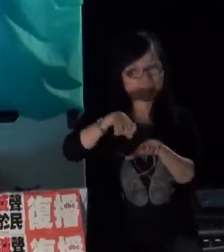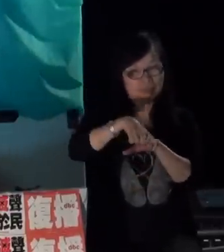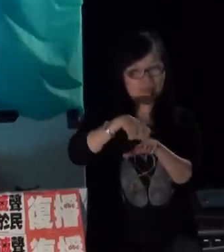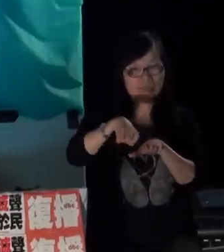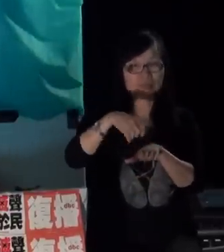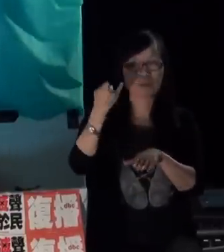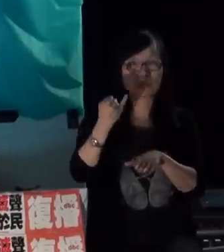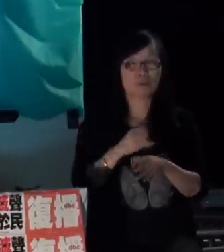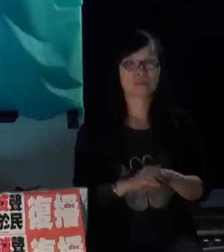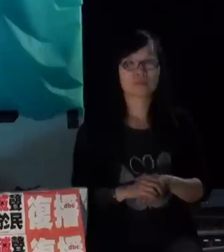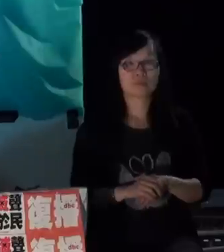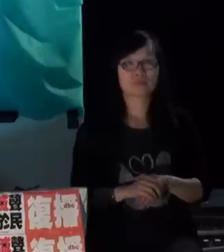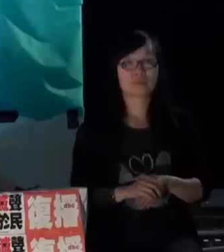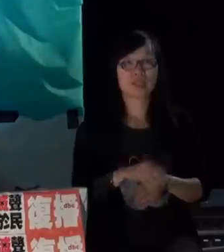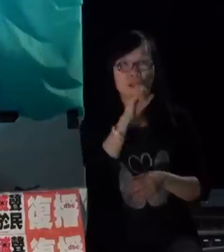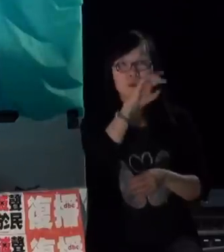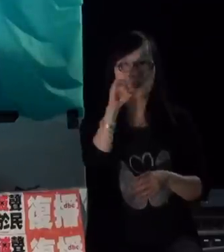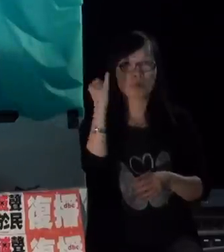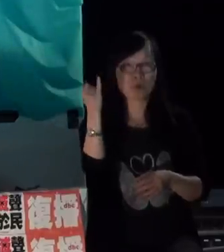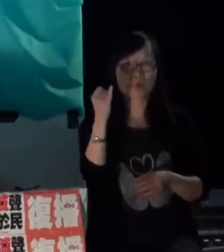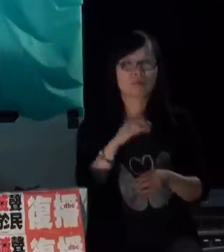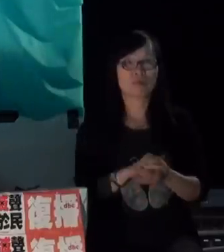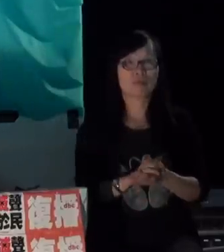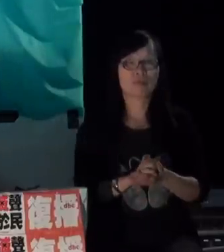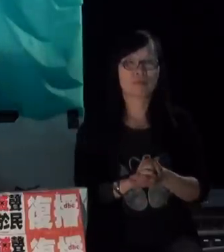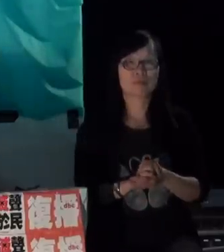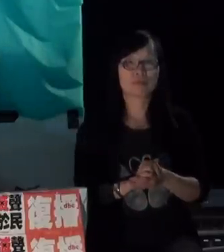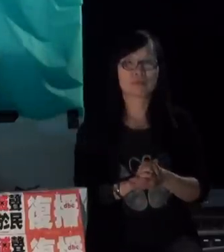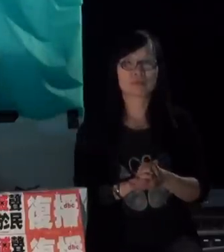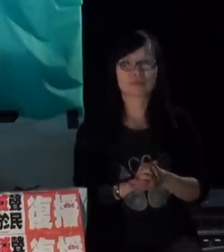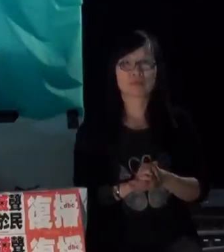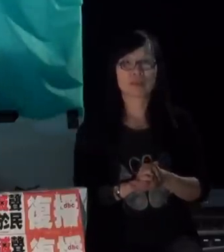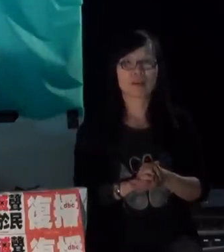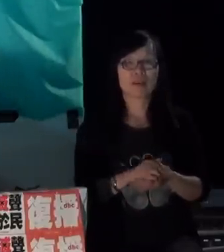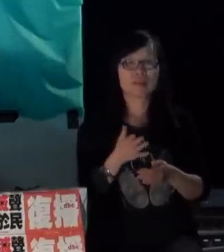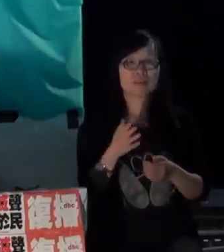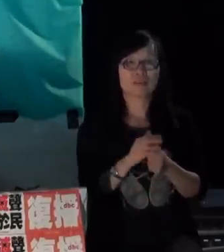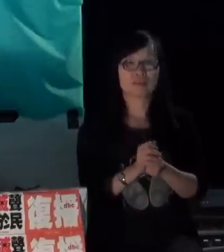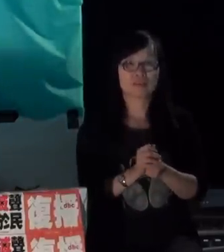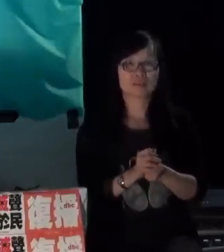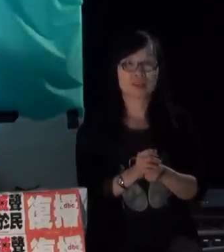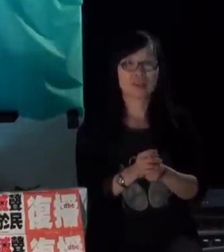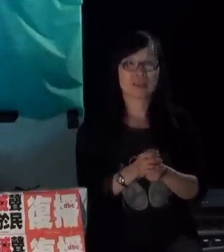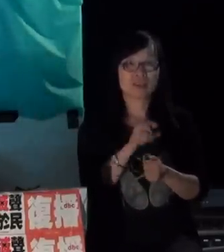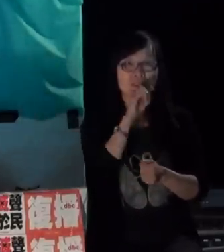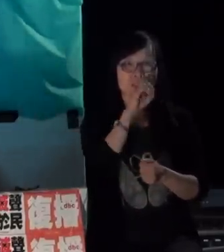鞋友咧，講嘢自己兜唔翻佢陰哥。 係啦，如果你講俗語講咧，就叫做拍馬屁拍著馬輪袋，